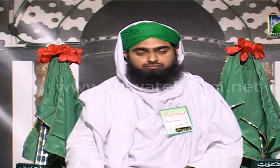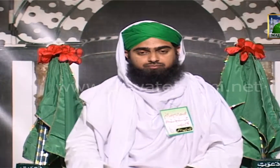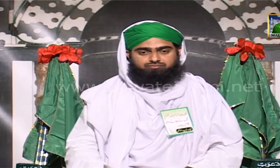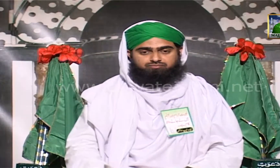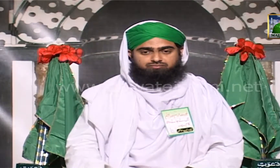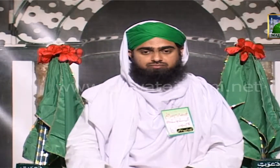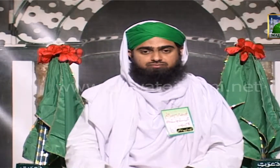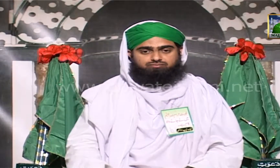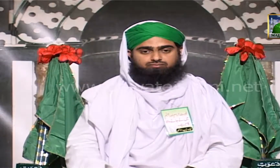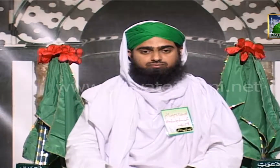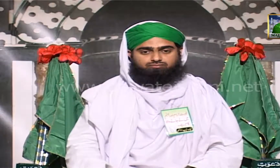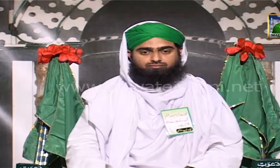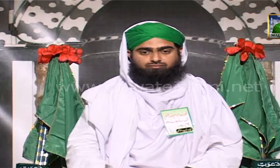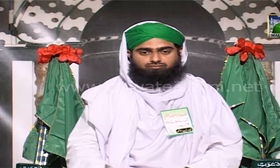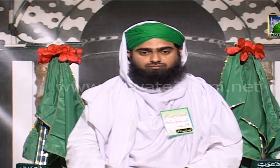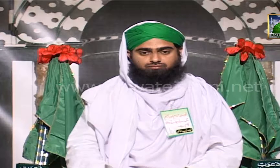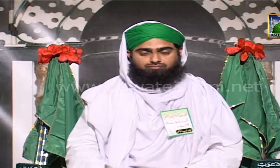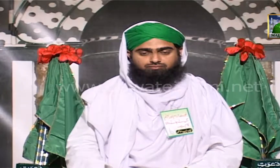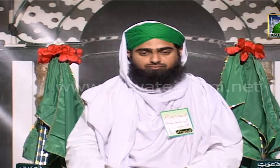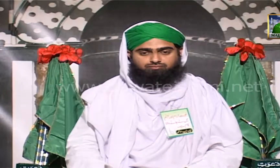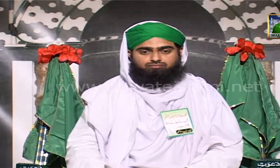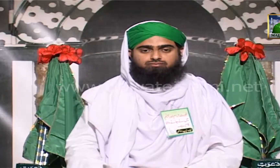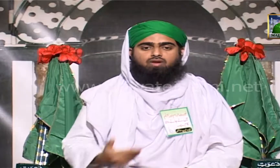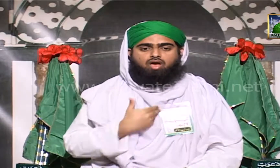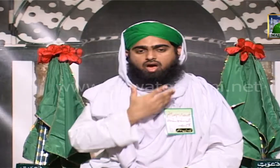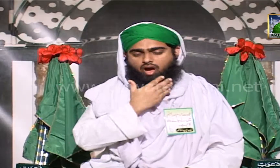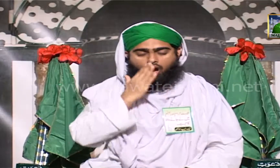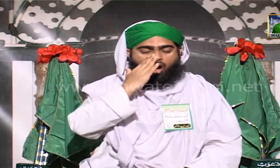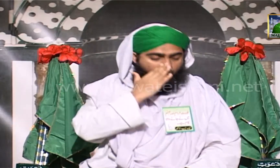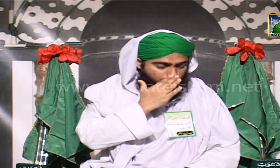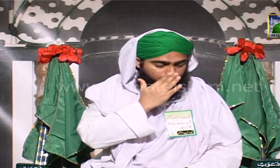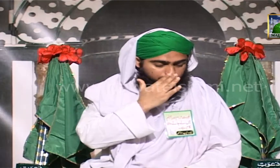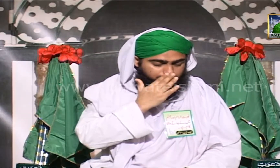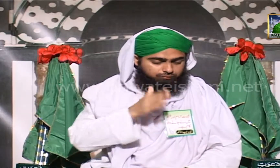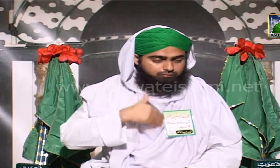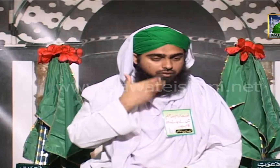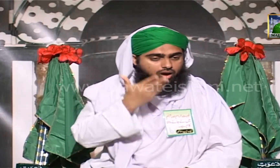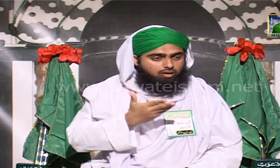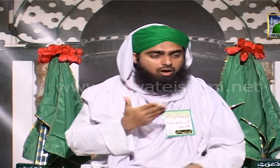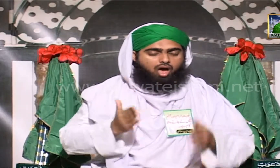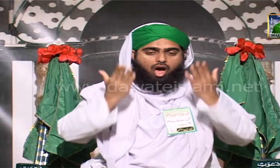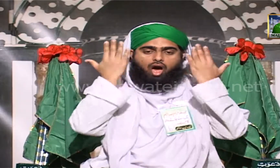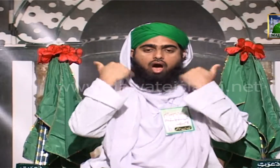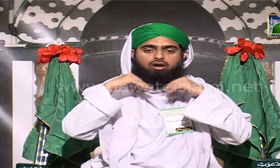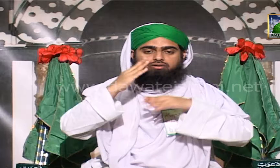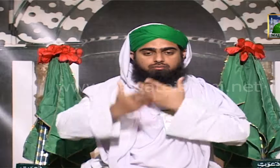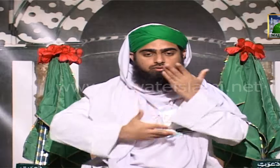یرحمک اللہ. جب بھی چھینک آئے تو چھینکنے والا کہے الحمدللہ. تو جس